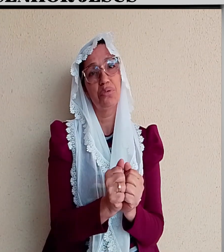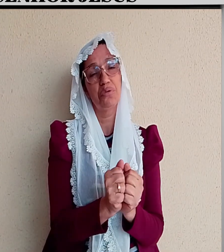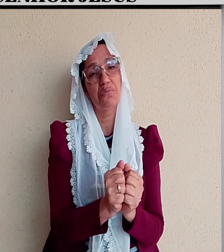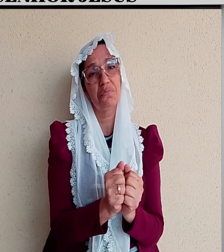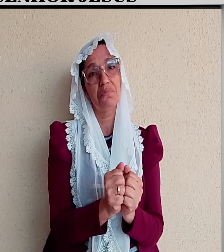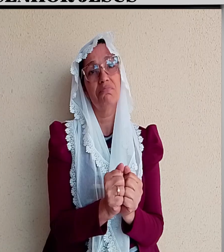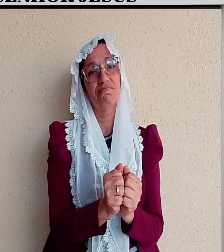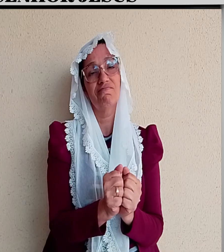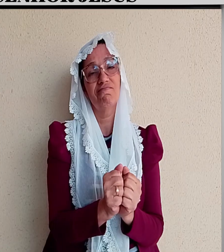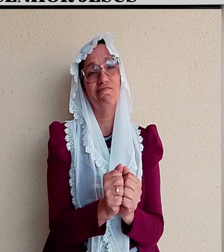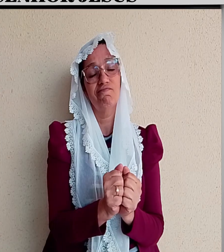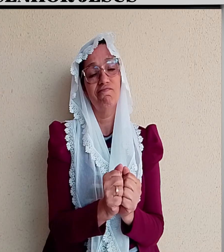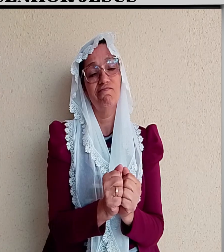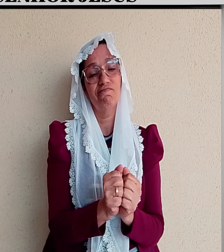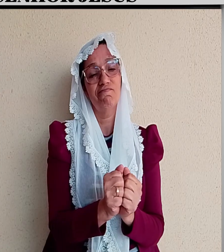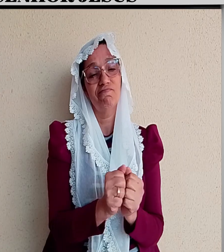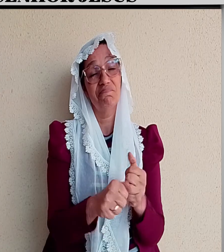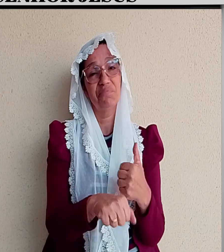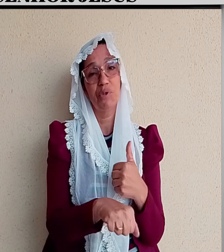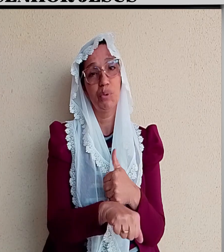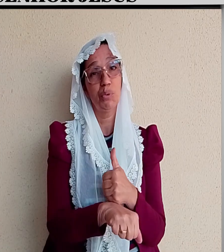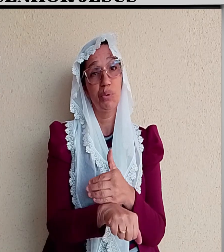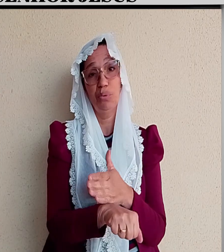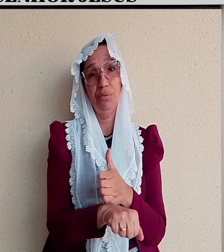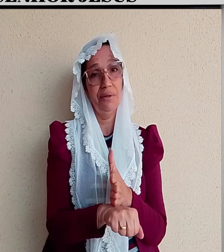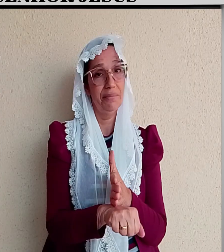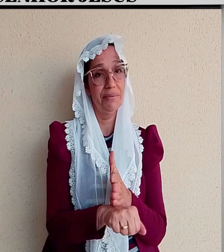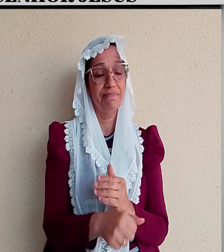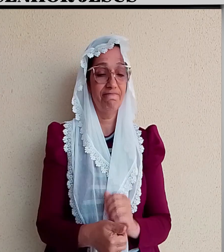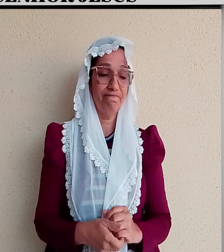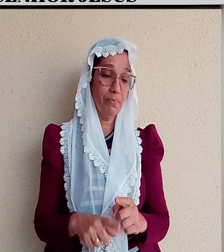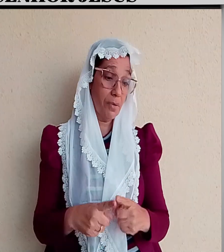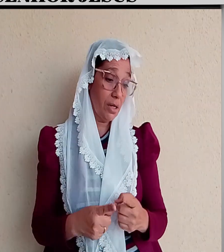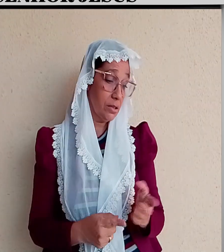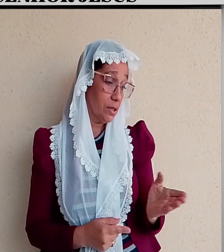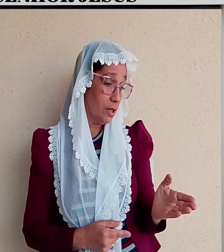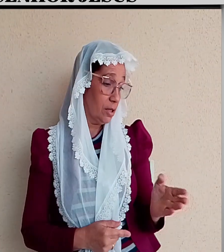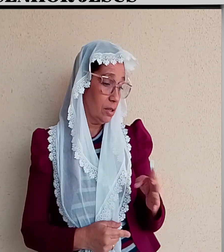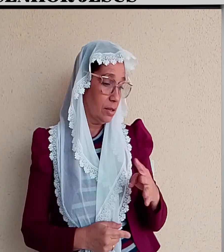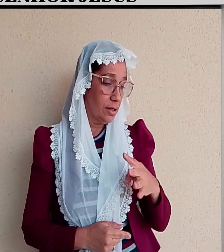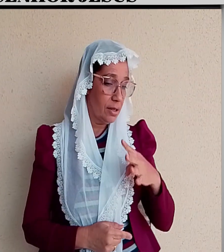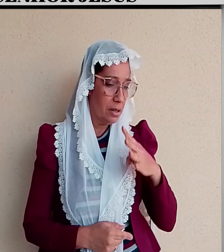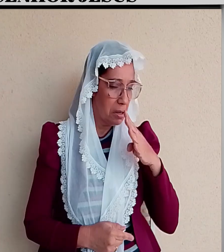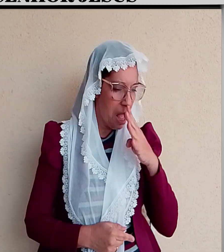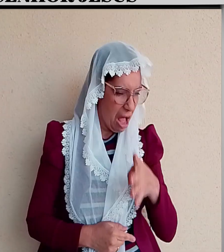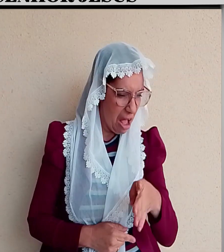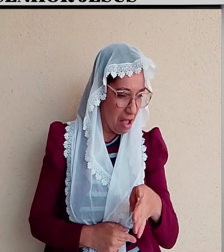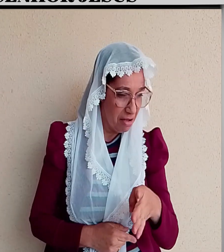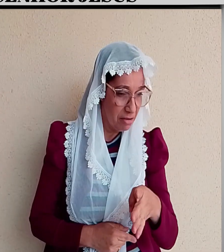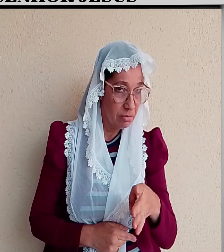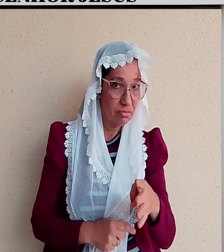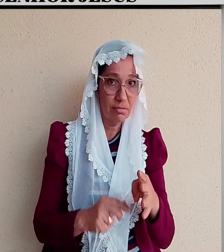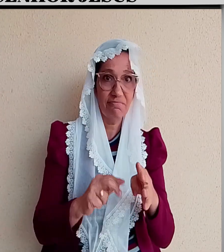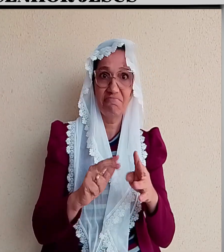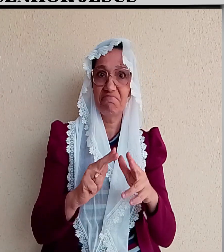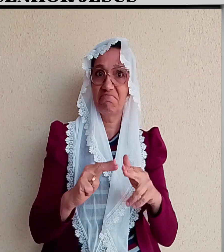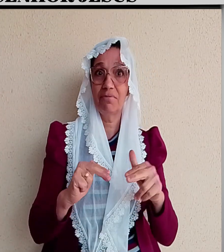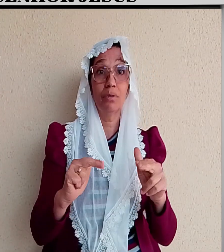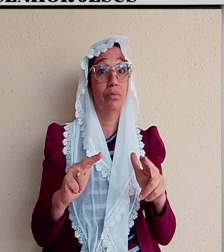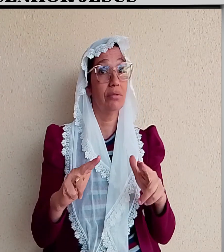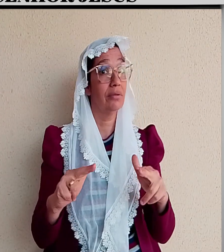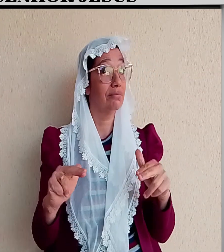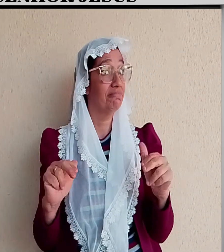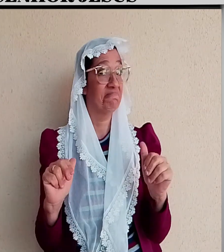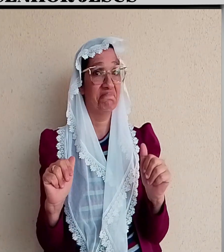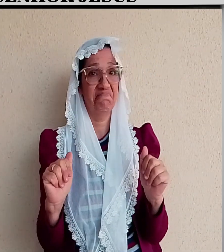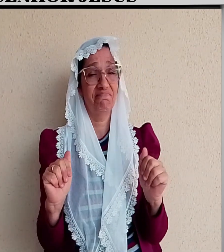aleluia, Jesus, mas nunca o acusou. Ele simplesmente disse, irmãos, olha o mistério dessa palavra,